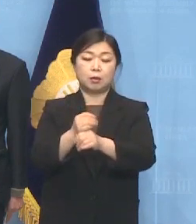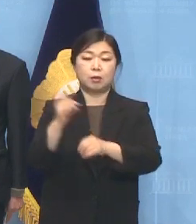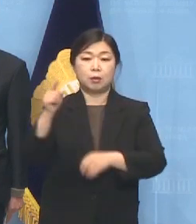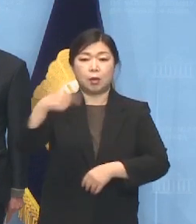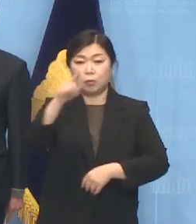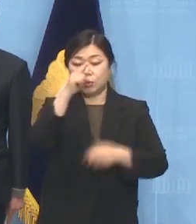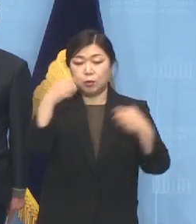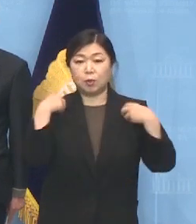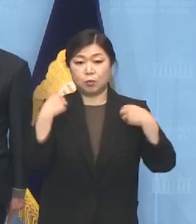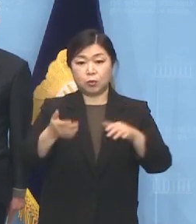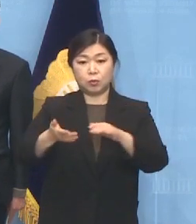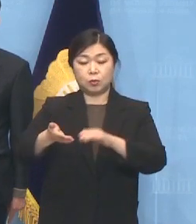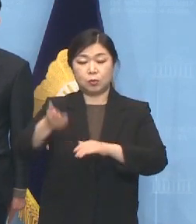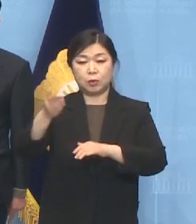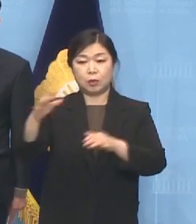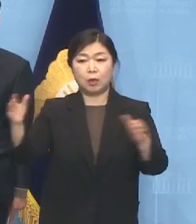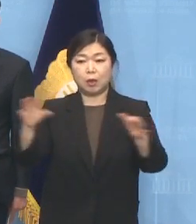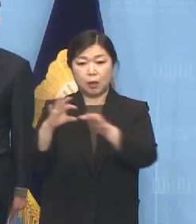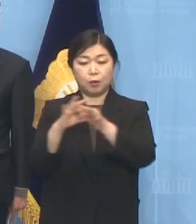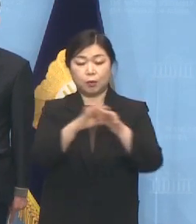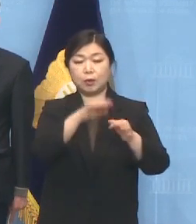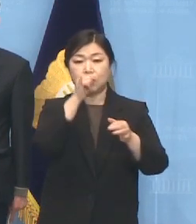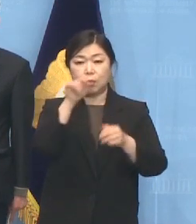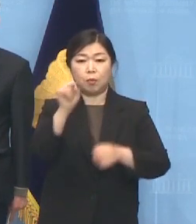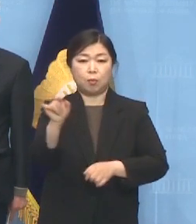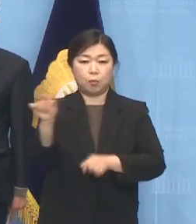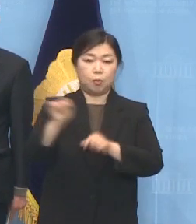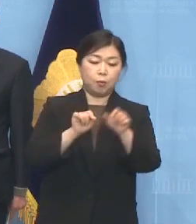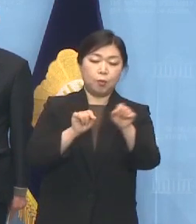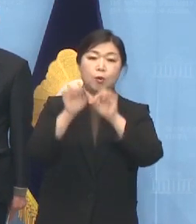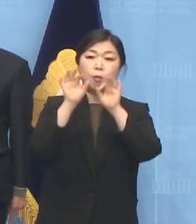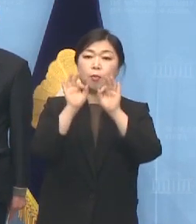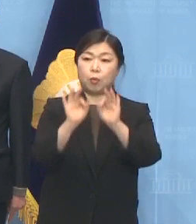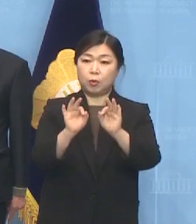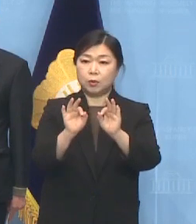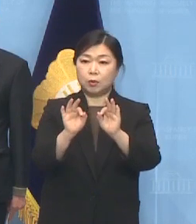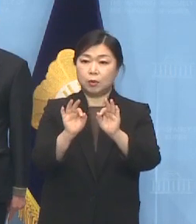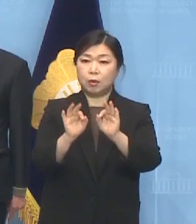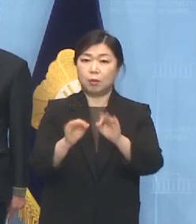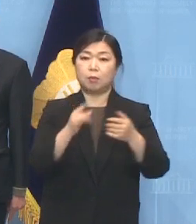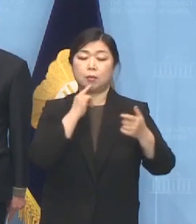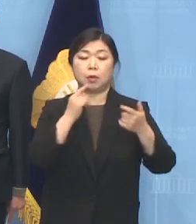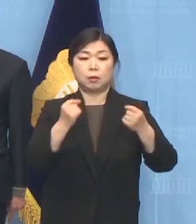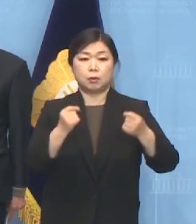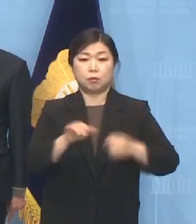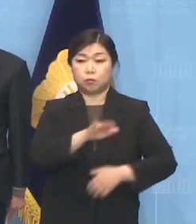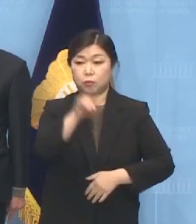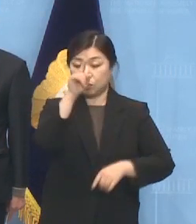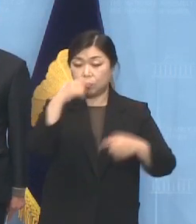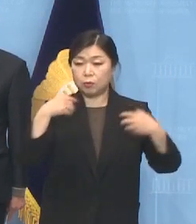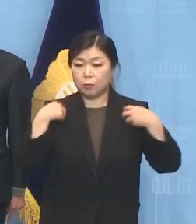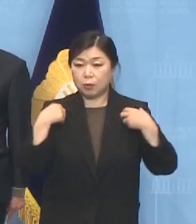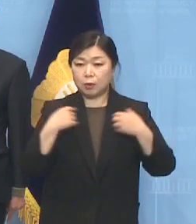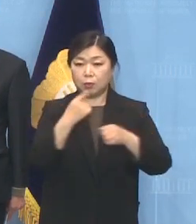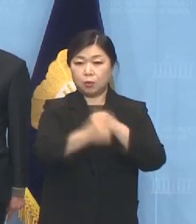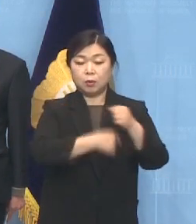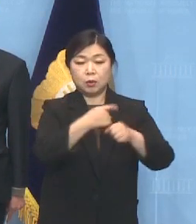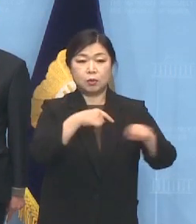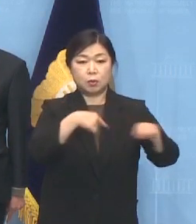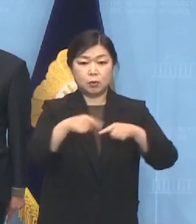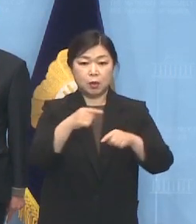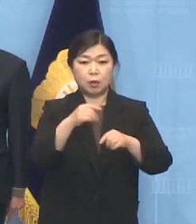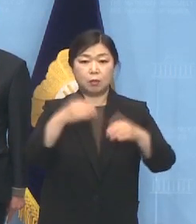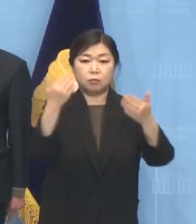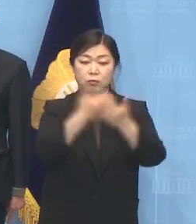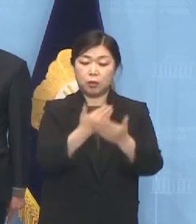정부 초기 까지가 있는 것을 어 을 두고 마치 우리 정부가 탈원전 정책을 후퇴한